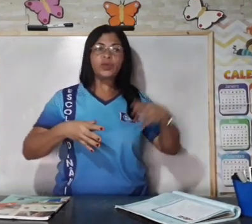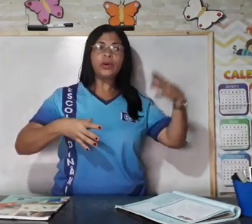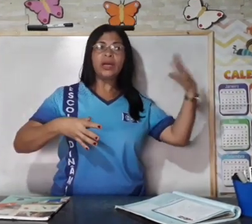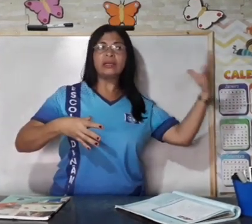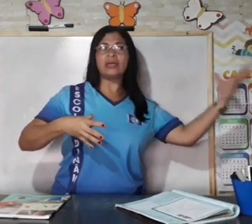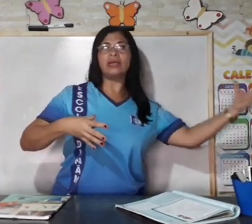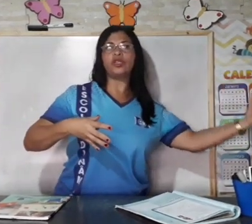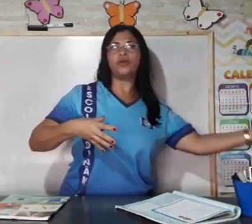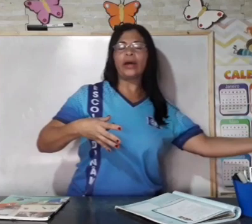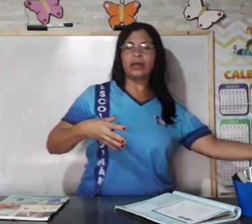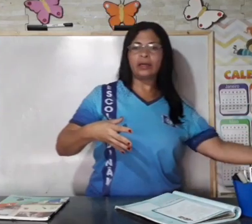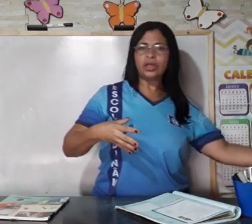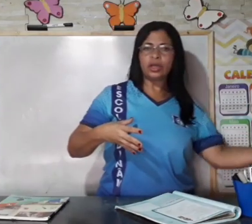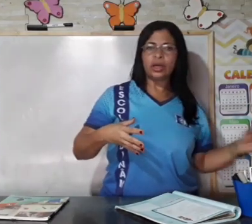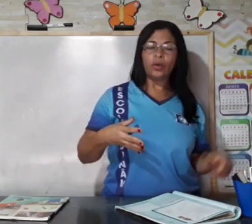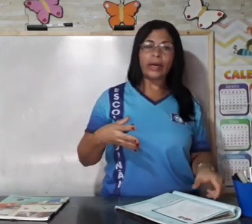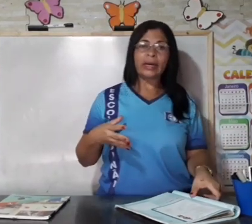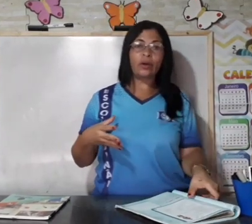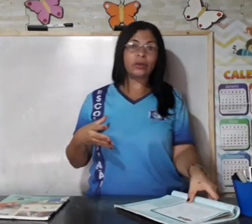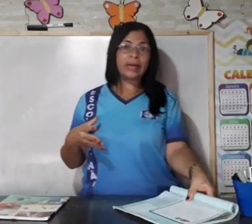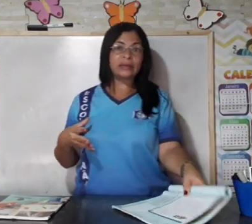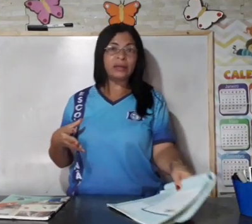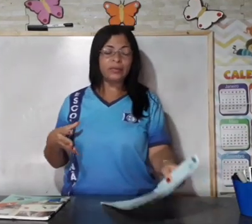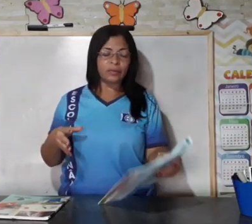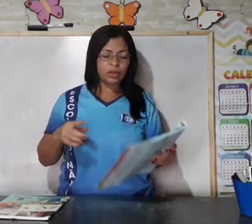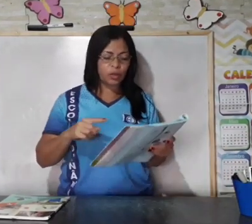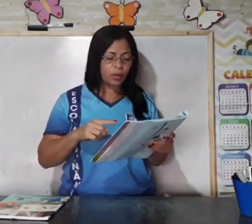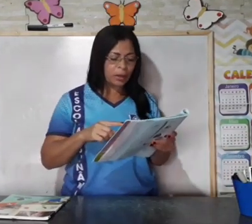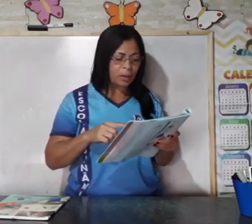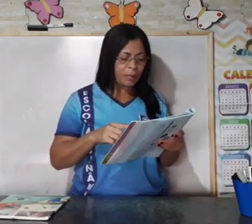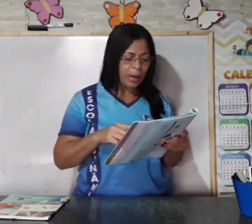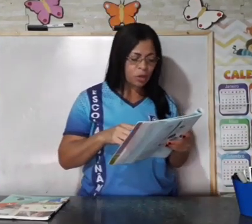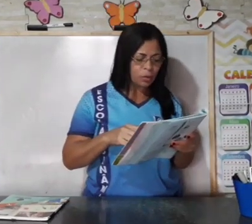por eles serem diferentes, o que é que acontece? Vocês viram aqui embaixo?